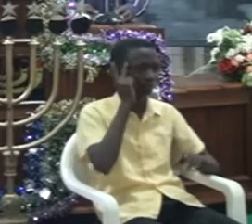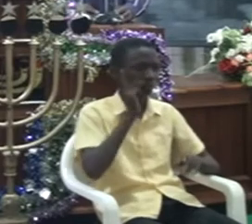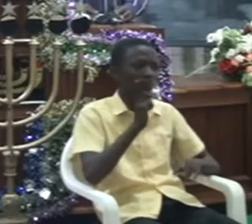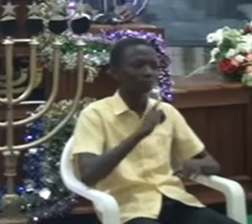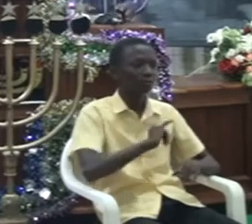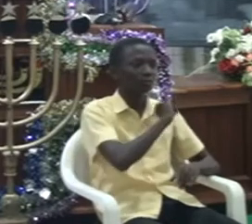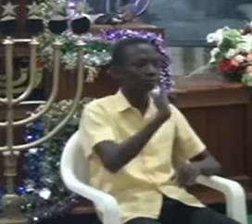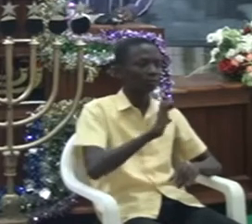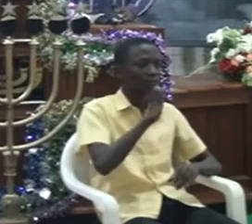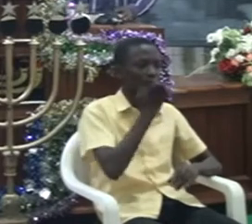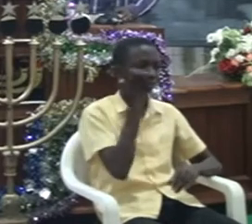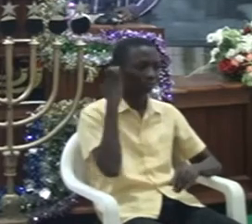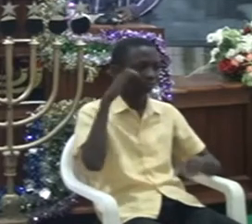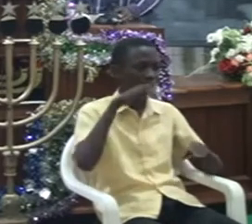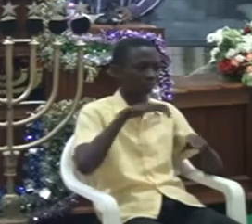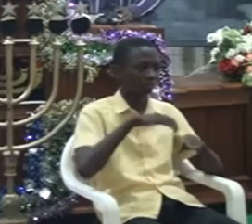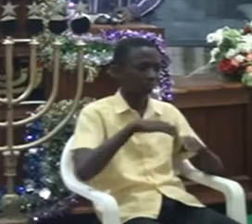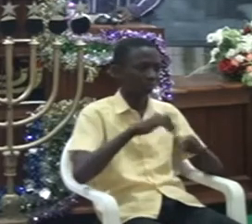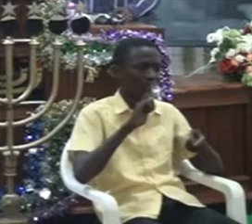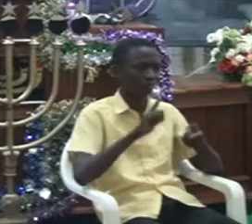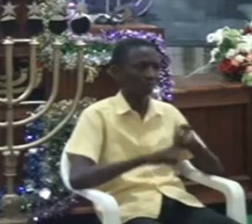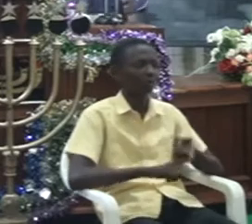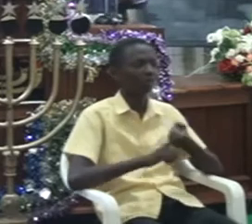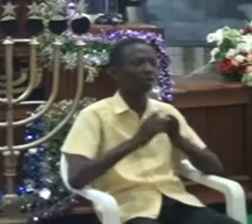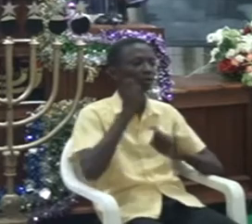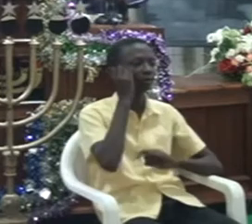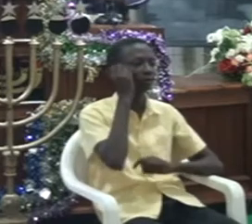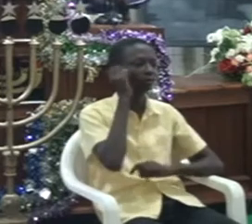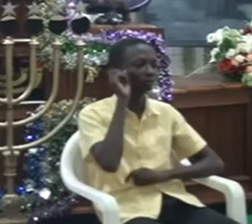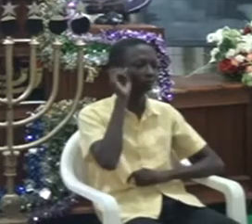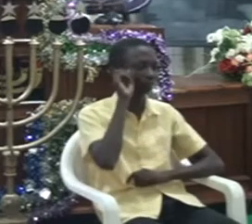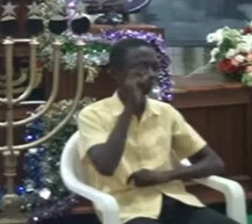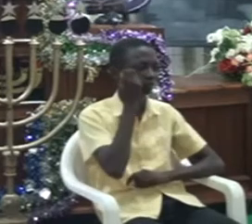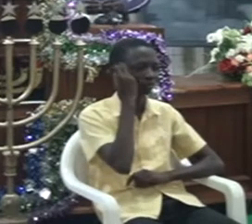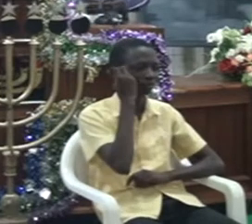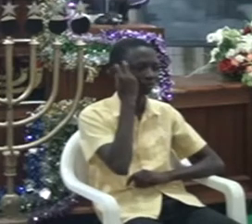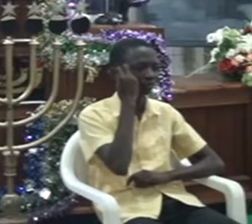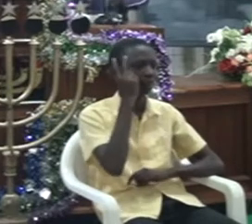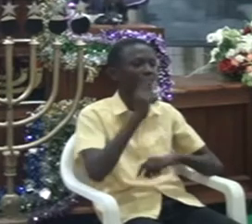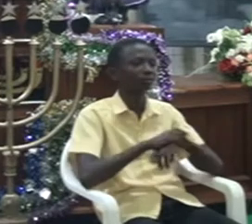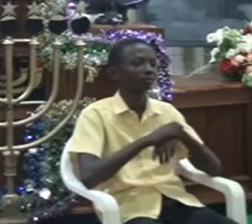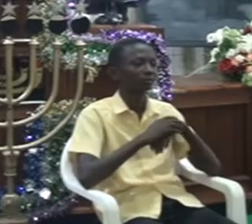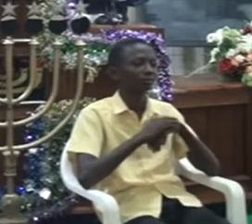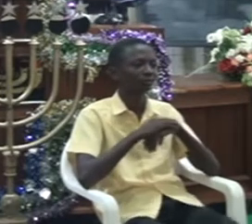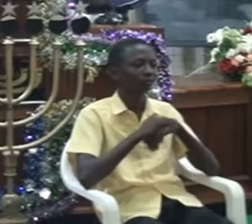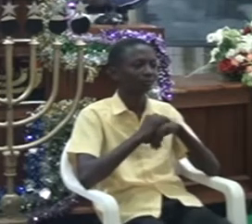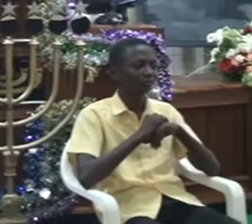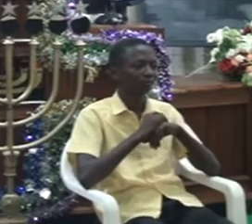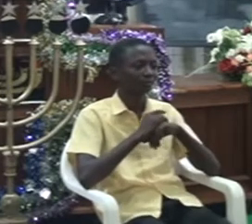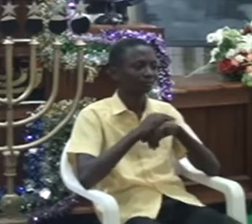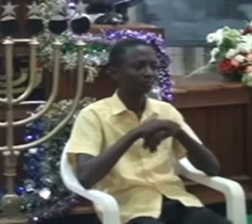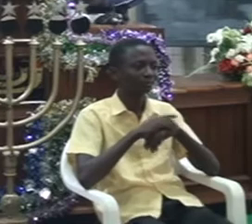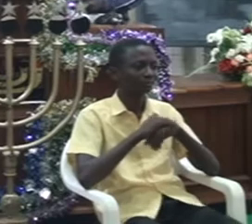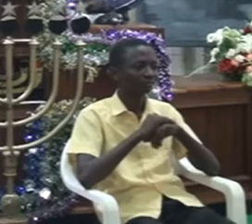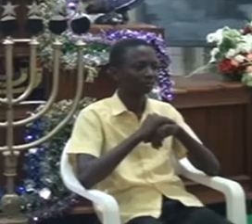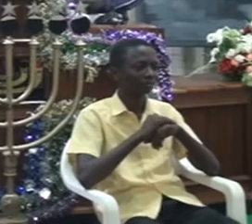Kigali. Ninashukuru Mungu sana kwa kuwa wakati nilifikaka hapa Goma nikakutana mzee wetu Kaloba njoo